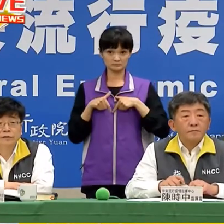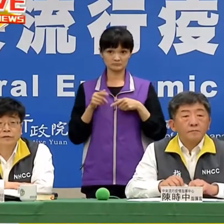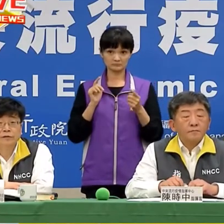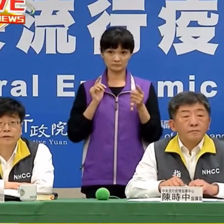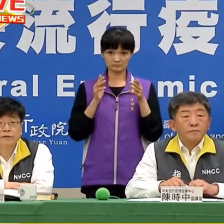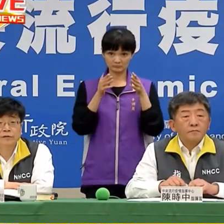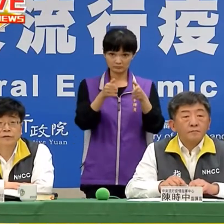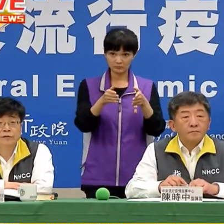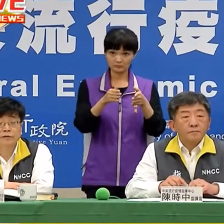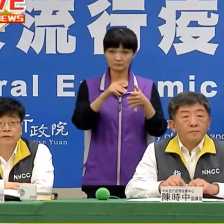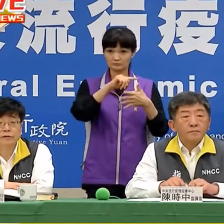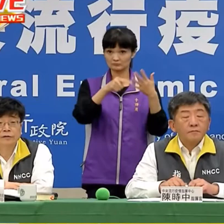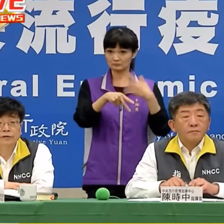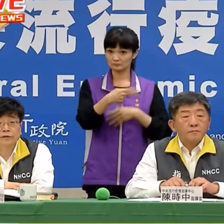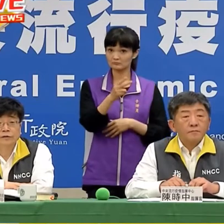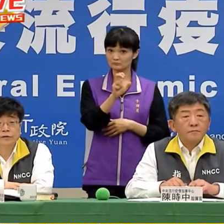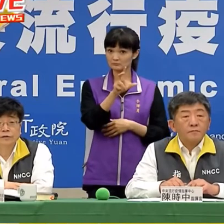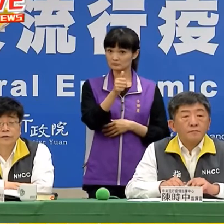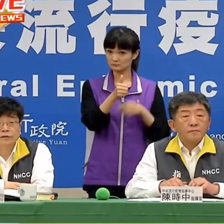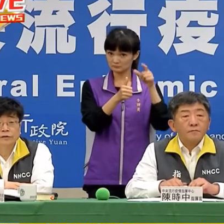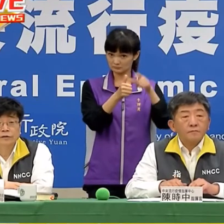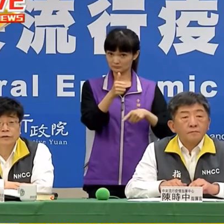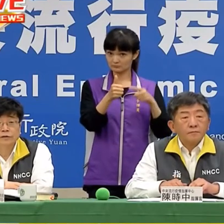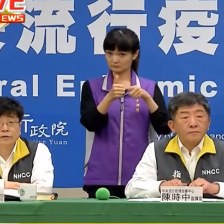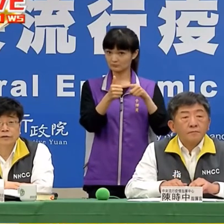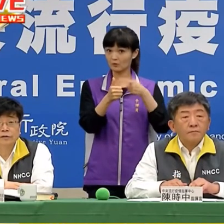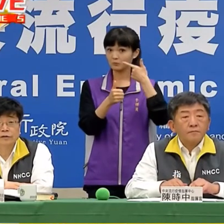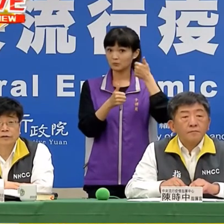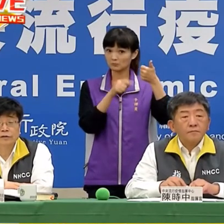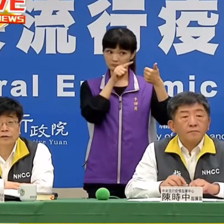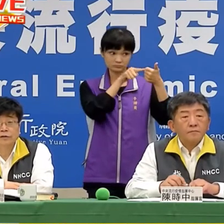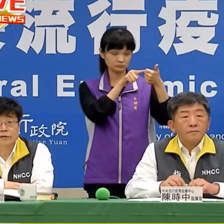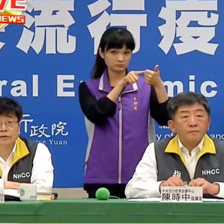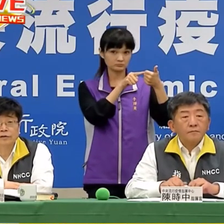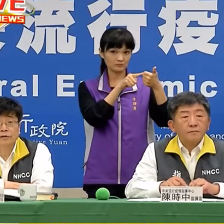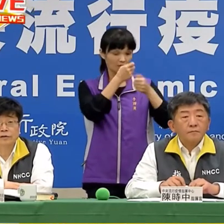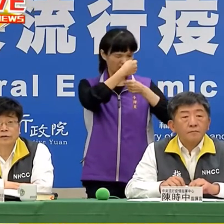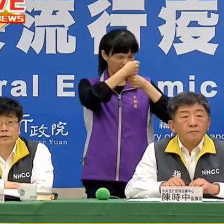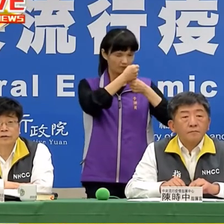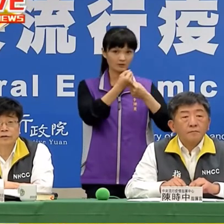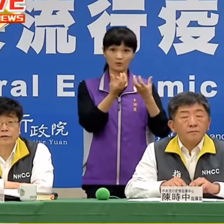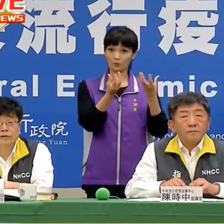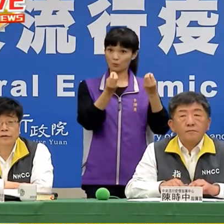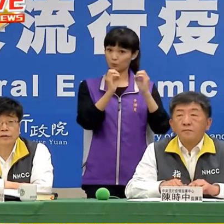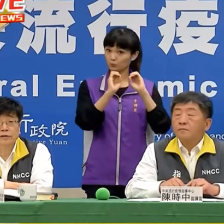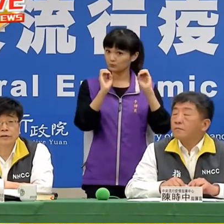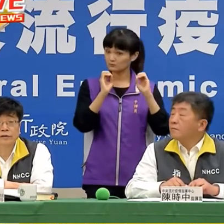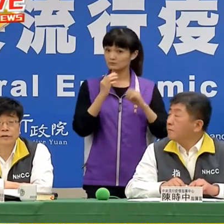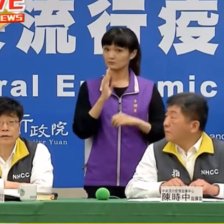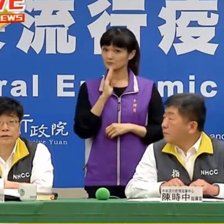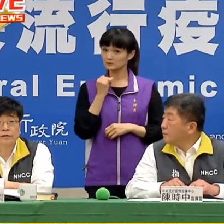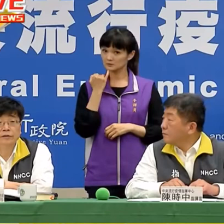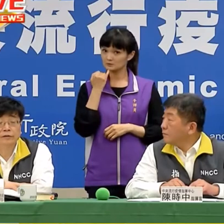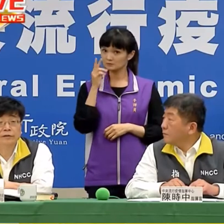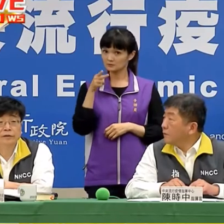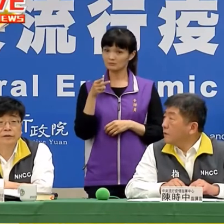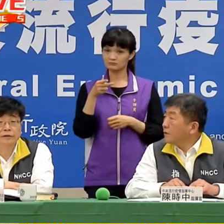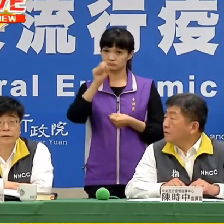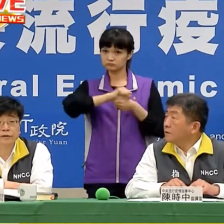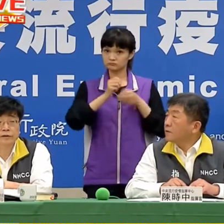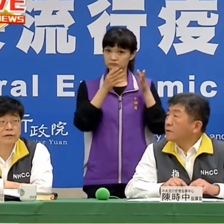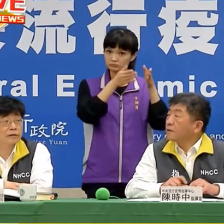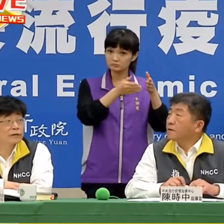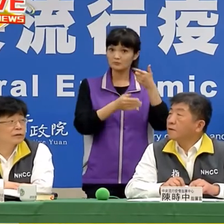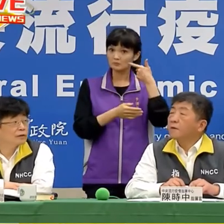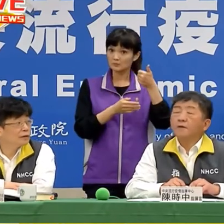父亲做裁检，所以他们想要对指挥中心提案，就是说希望可以对他们来做裁检，这样就对他的父亲来做